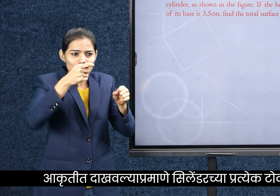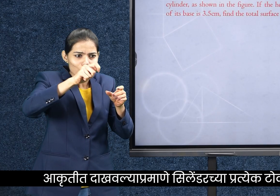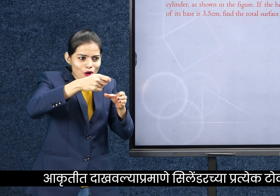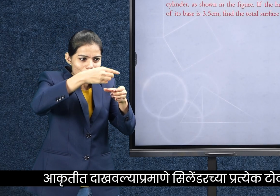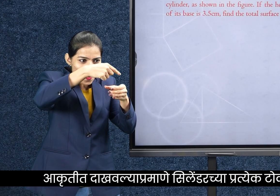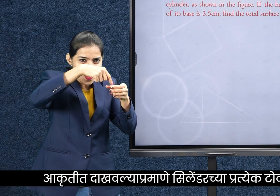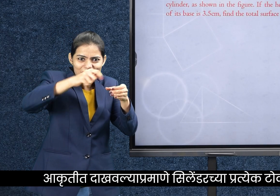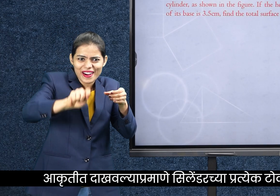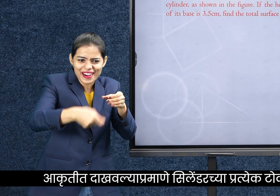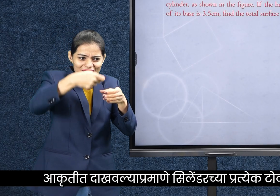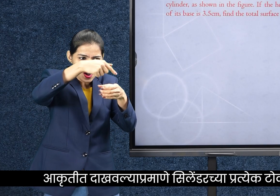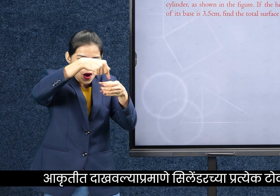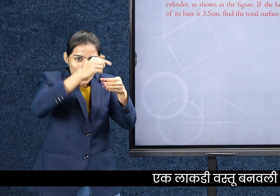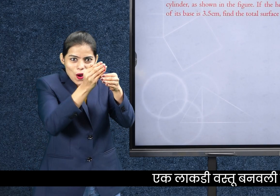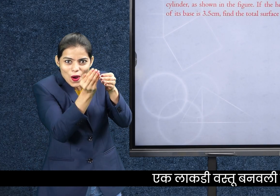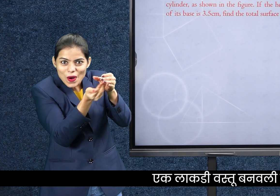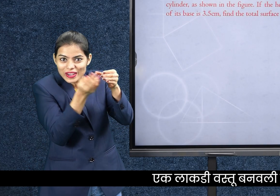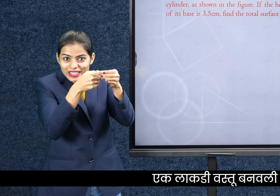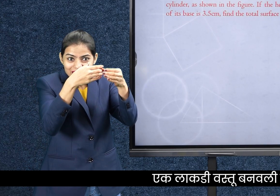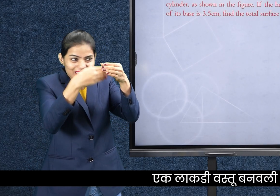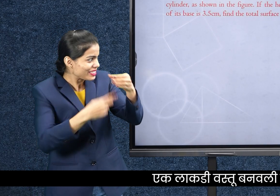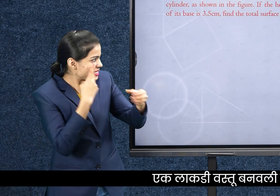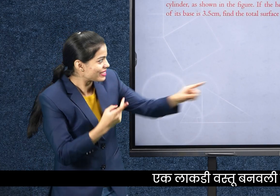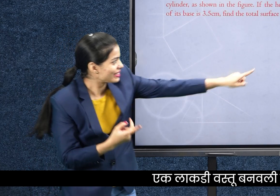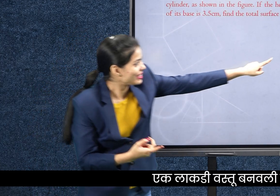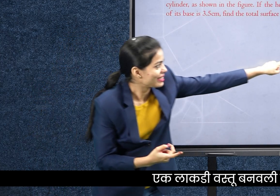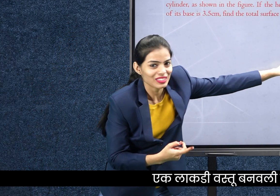काढून एक लाकडी वस्तू बनवली गेली.